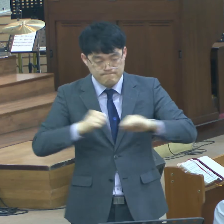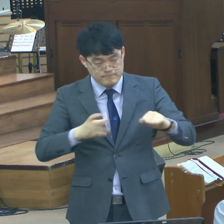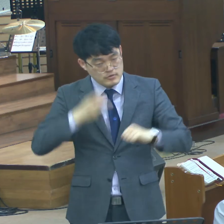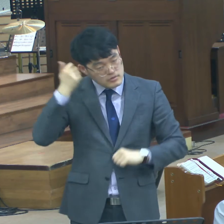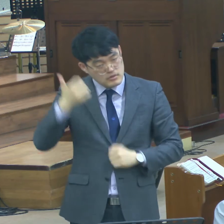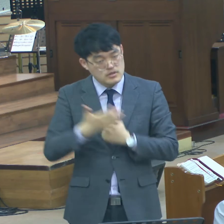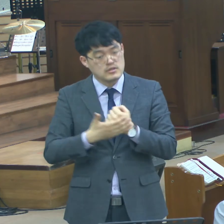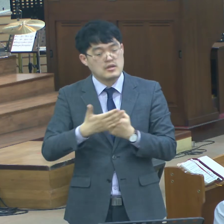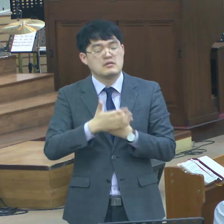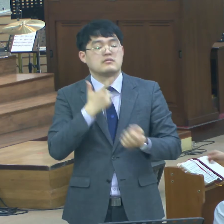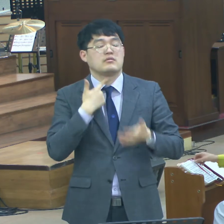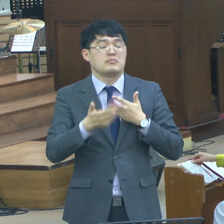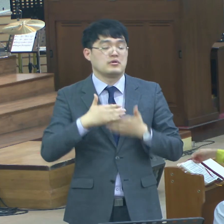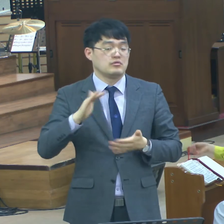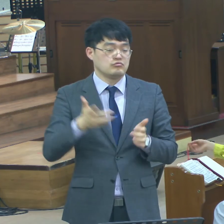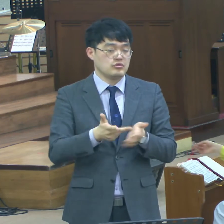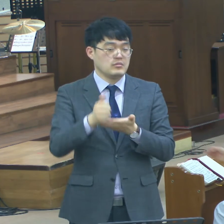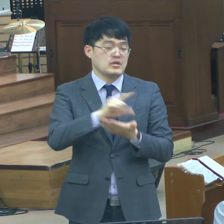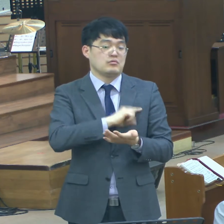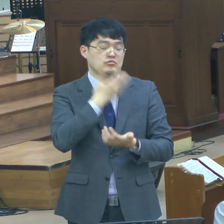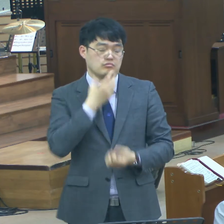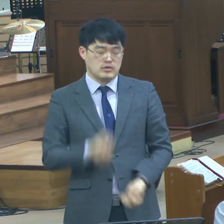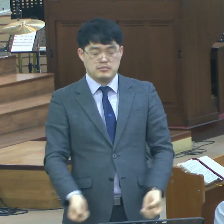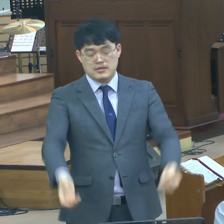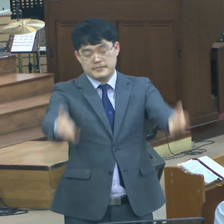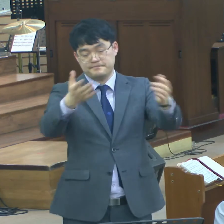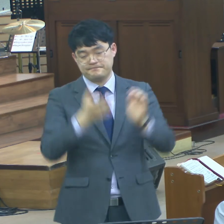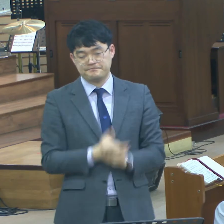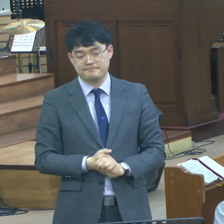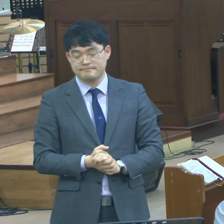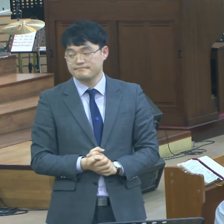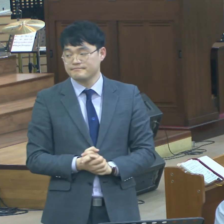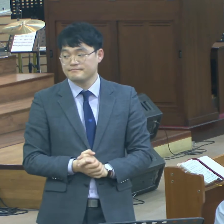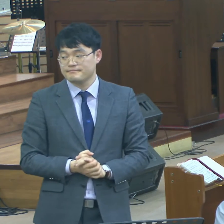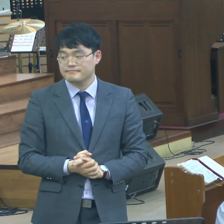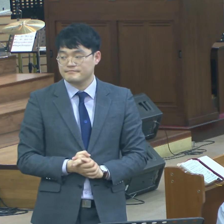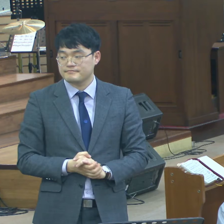은혜를 경험하시기를 주의 이름으로 축원합니다.